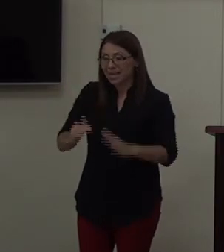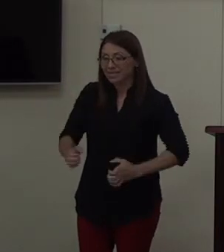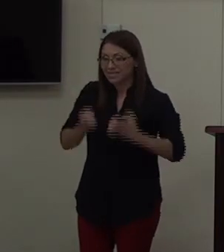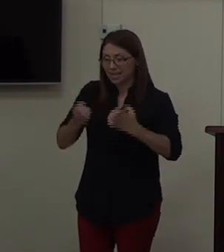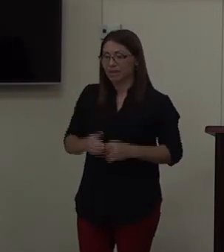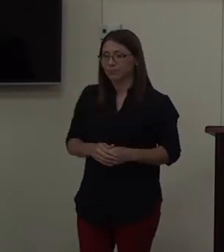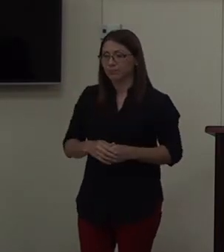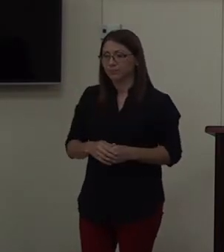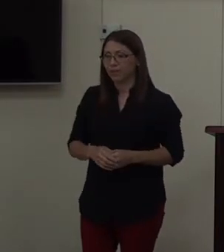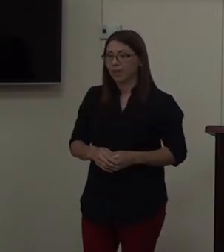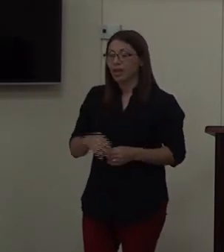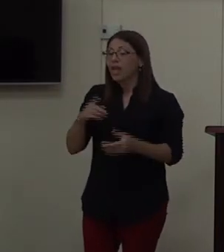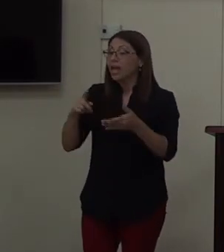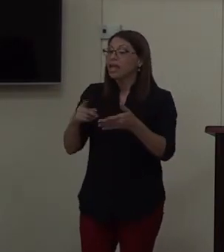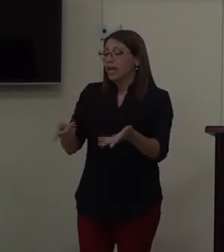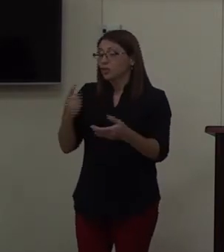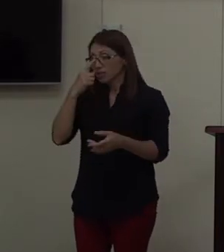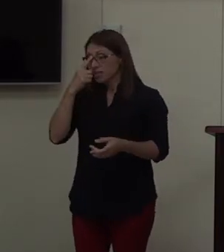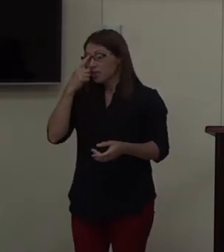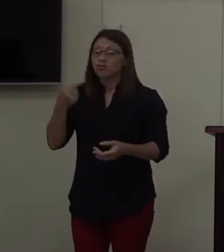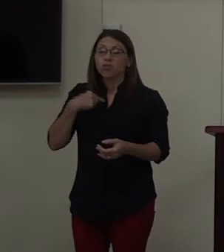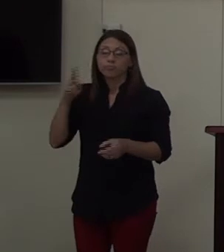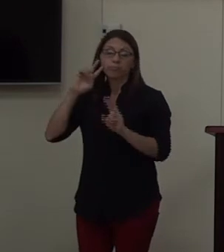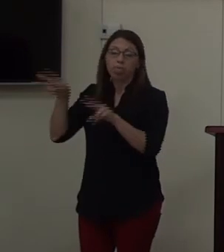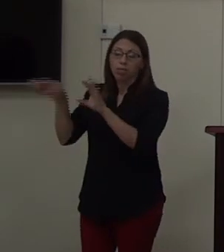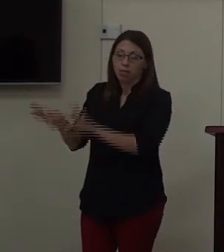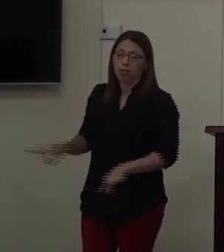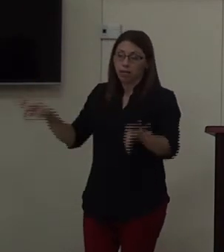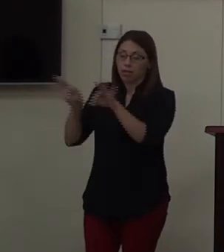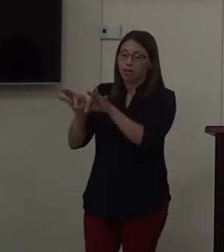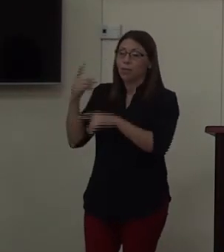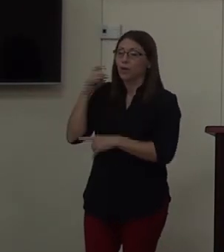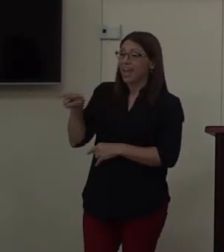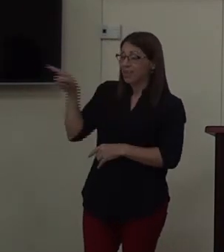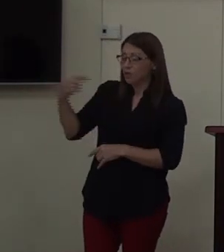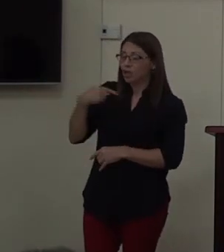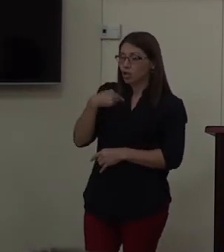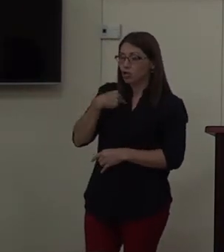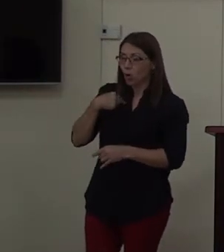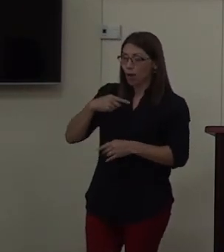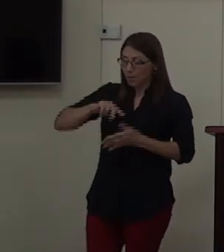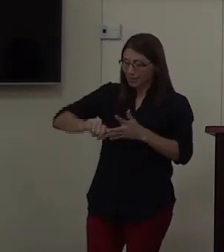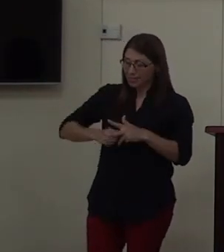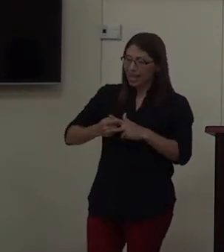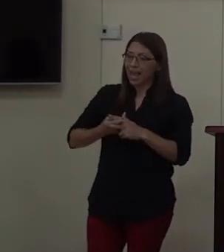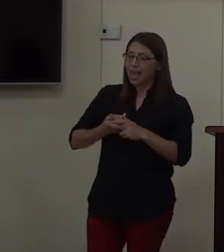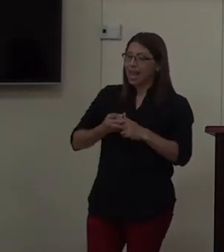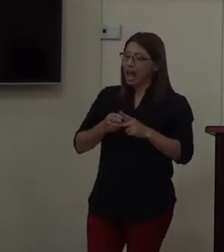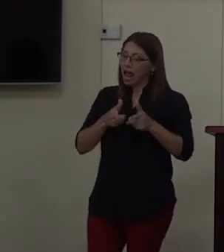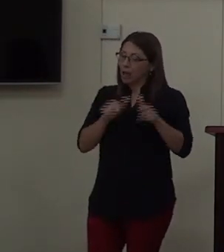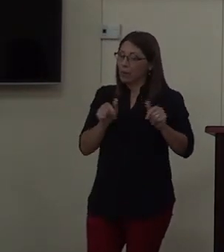refiere. Entonces yo no le empecé a tomar mucha importancia porque ahí fue donde yo empecé a hacer el maleco un poquito al